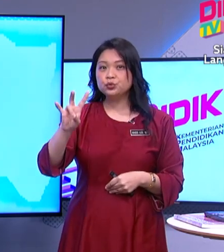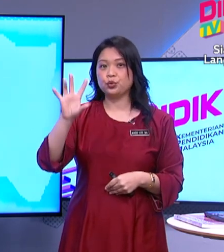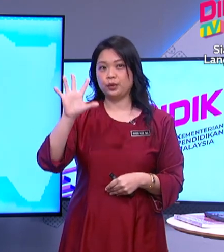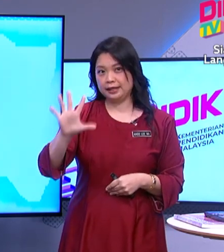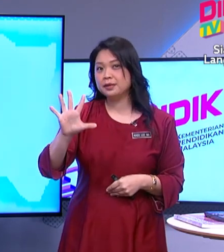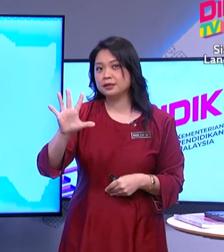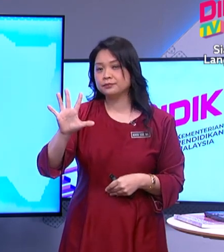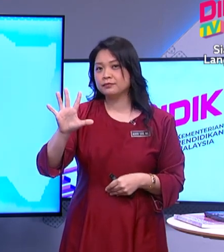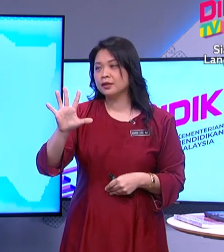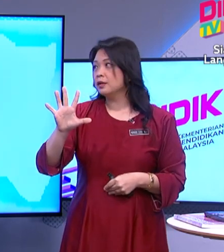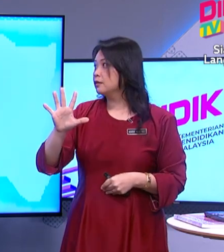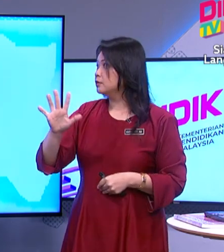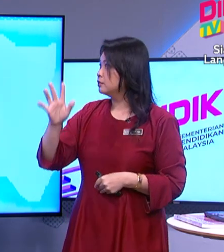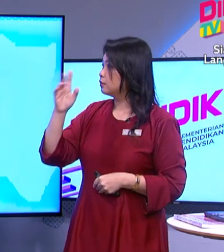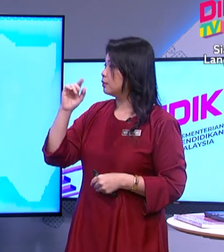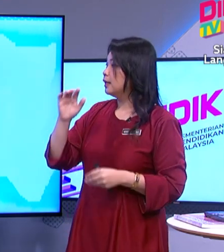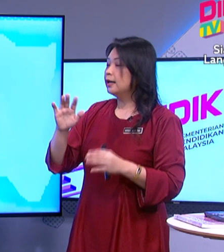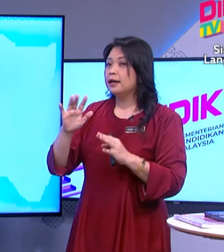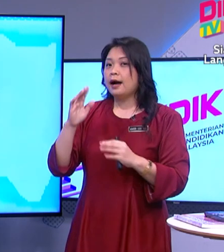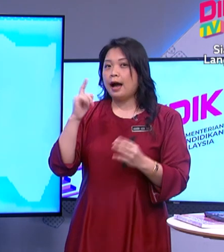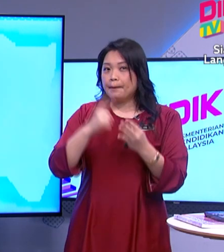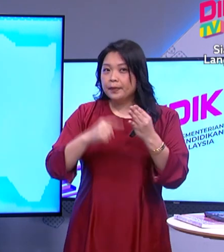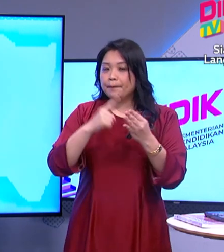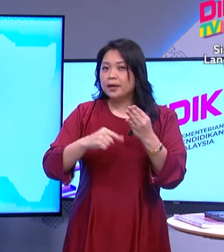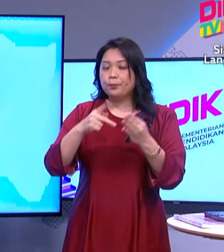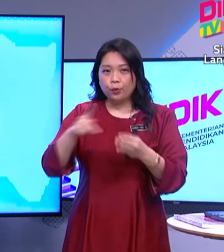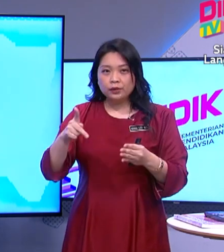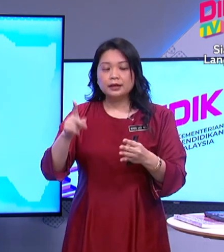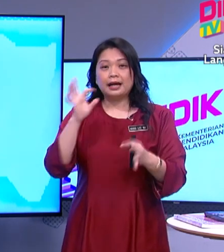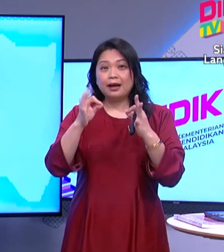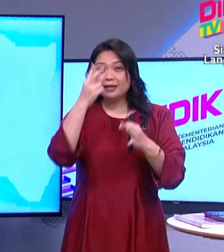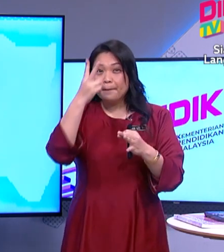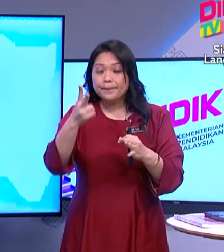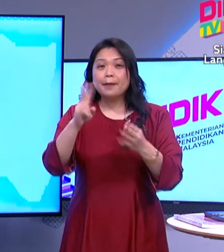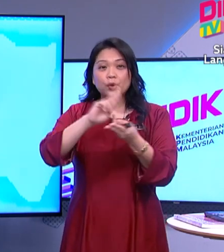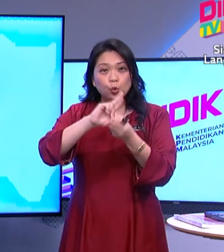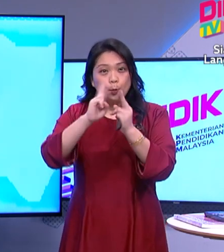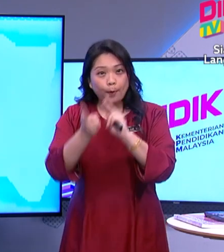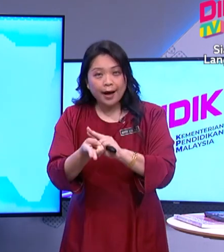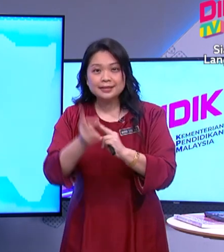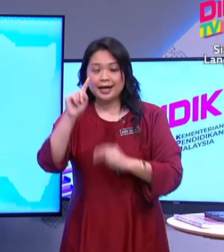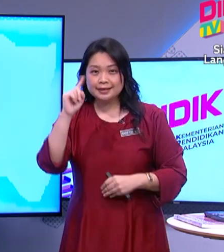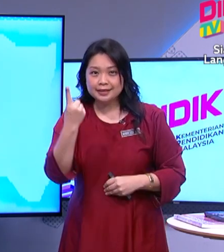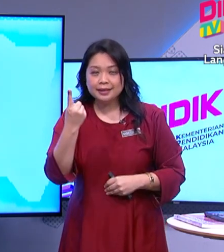875 Oke so Hai apapun kalau nampak bopas Hj